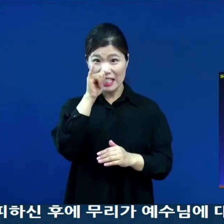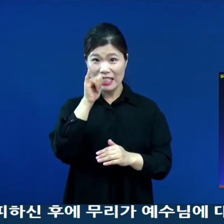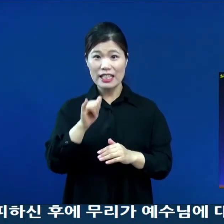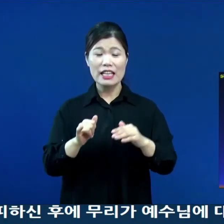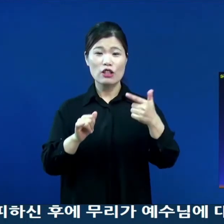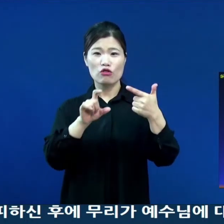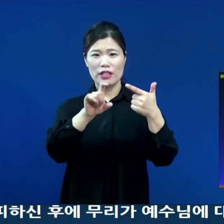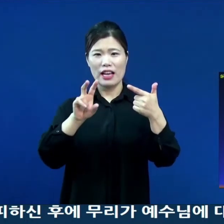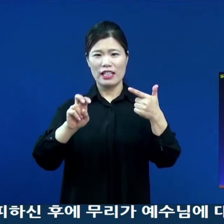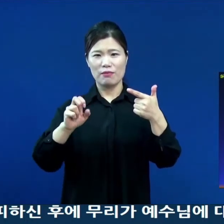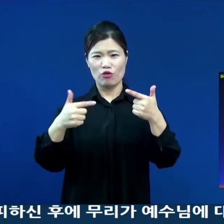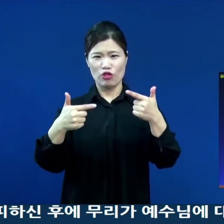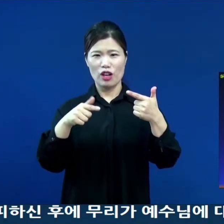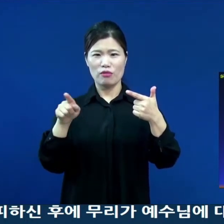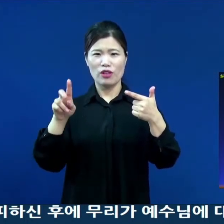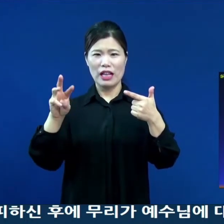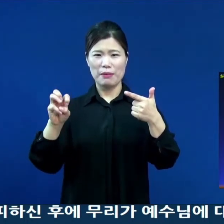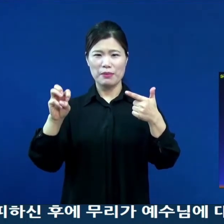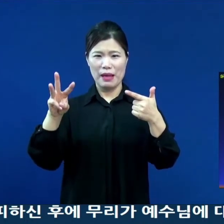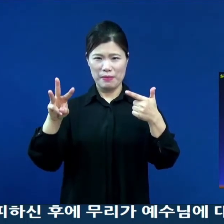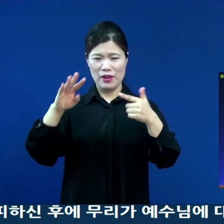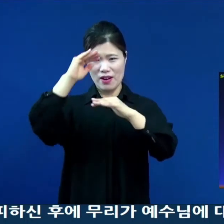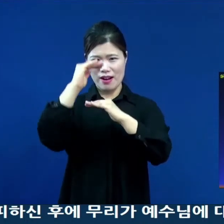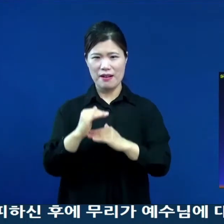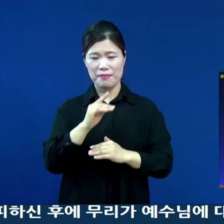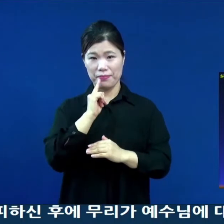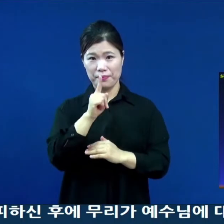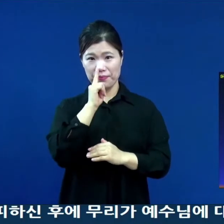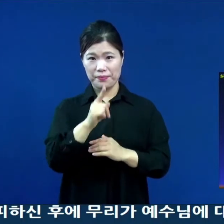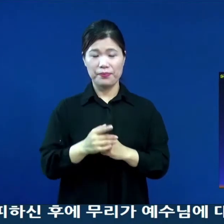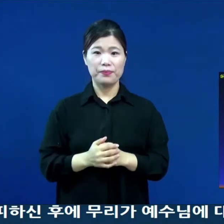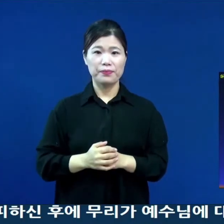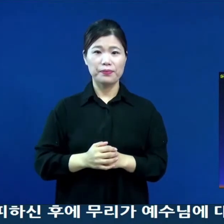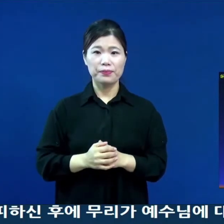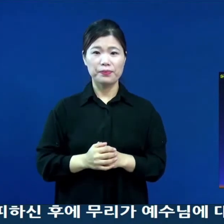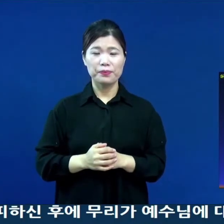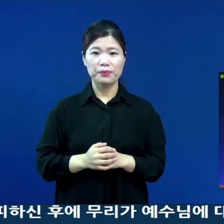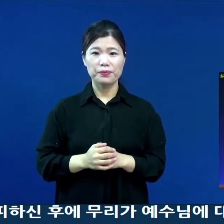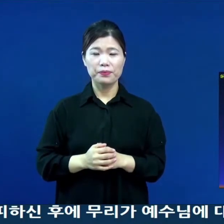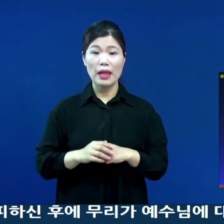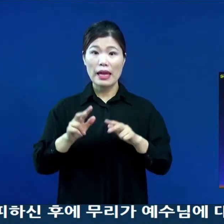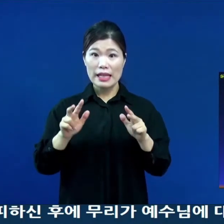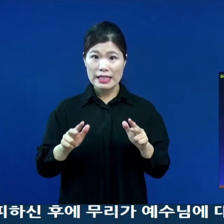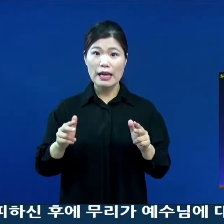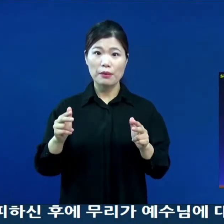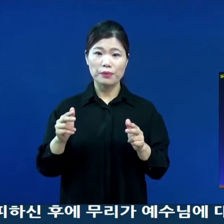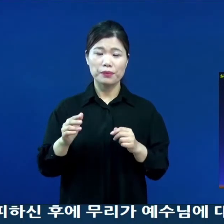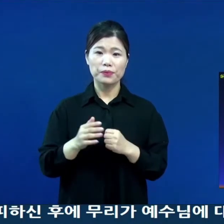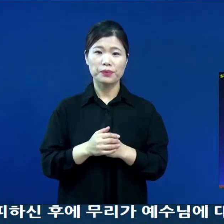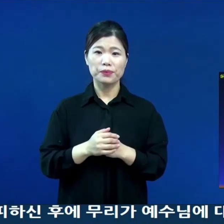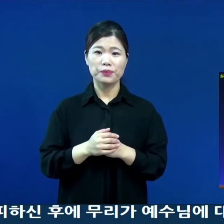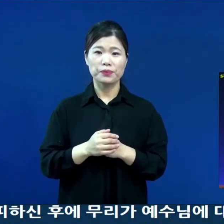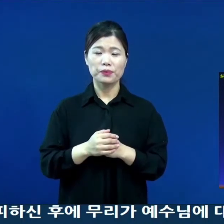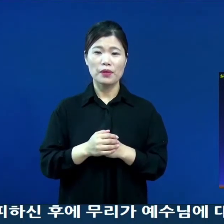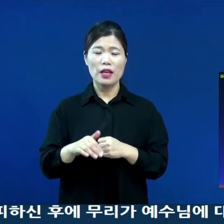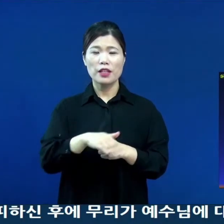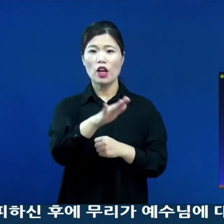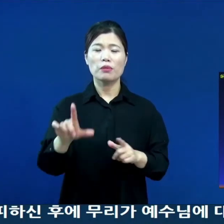26절부터 33절까지의 이야기입니다. 자, 이제부터 이 말씀을 우리